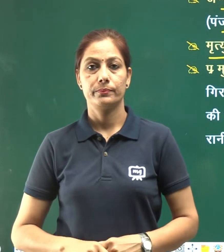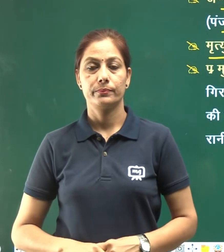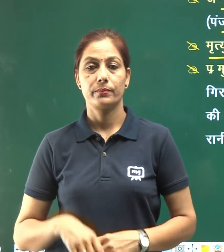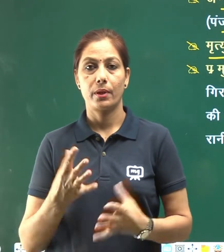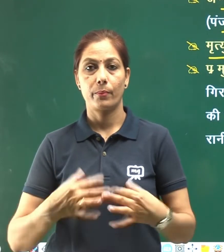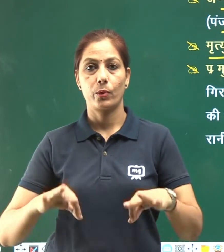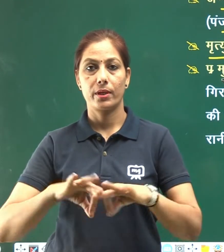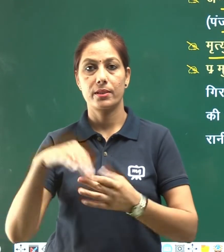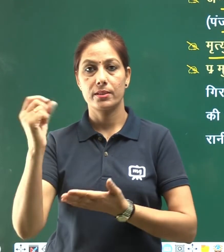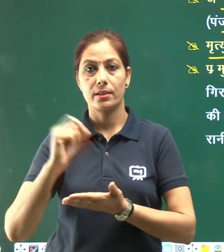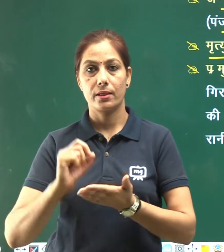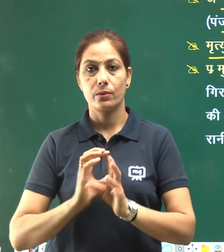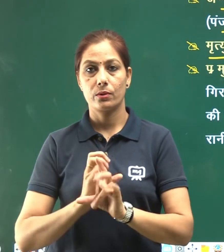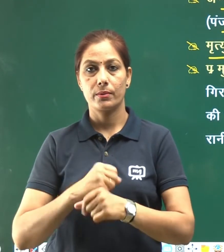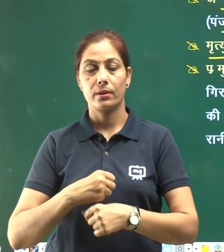प्रमुख रचनाएं: